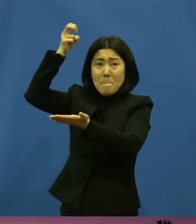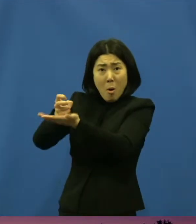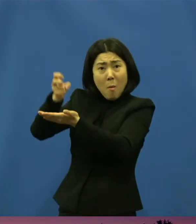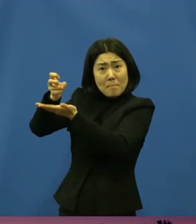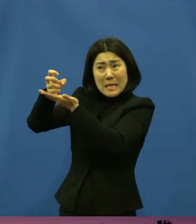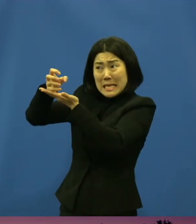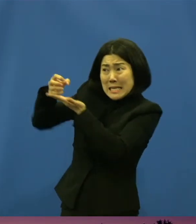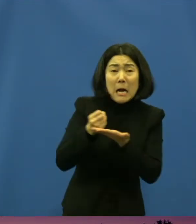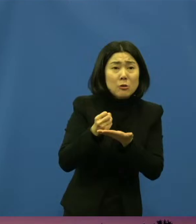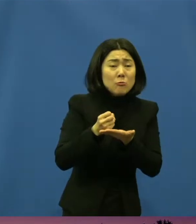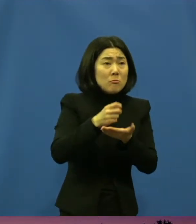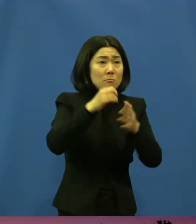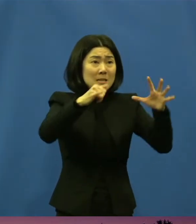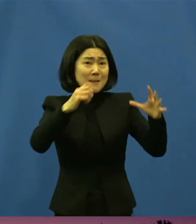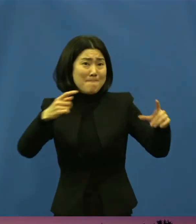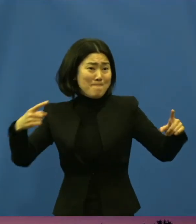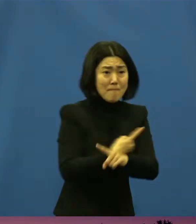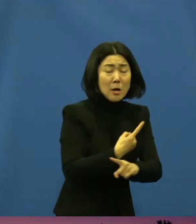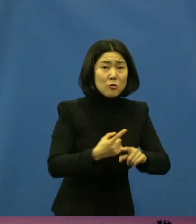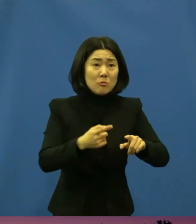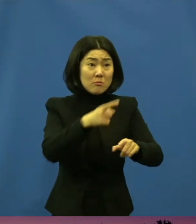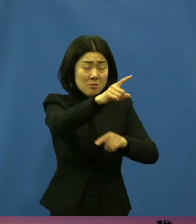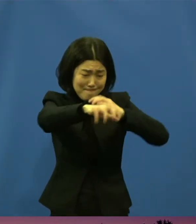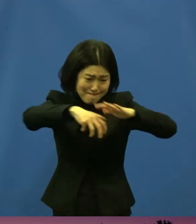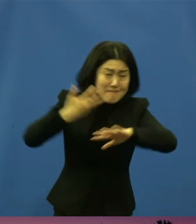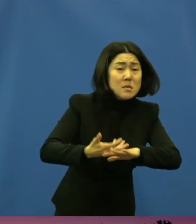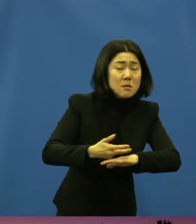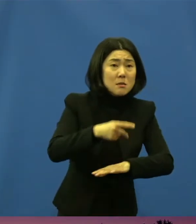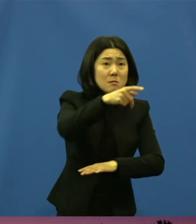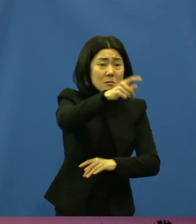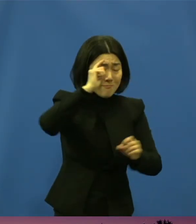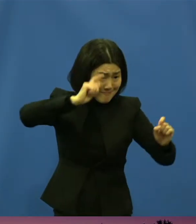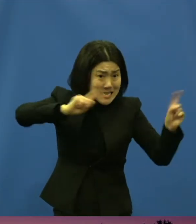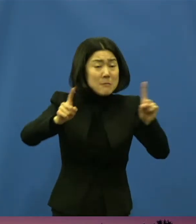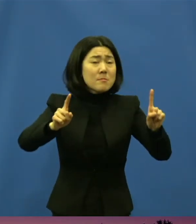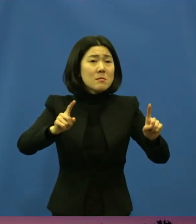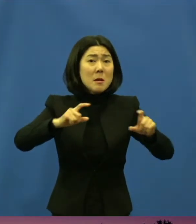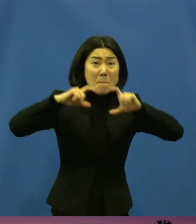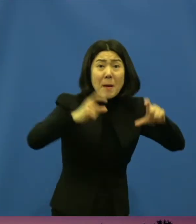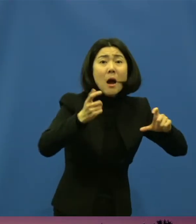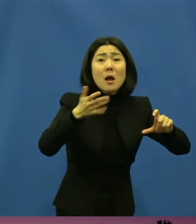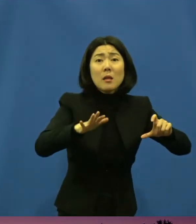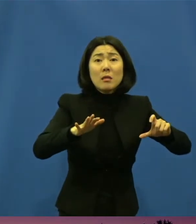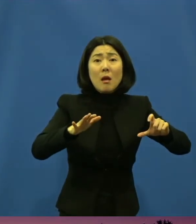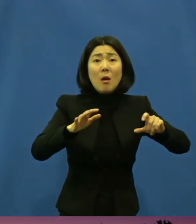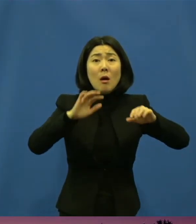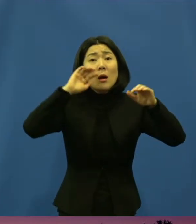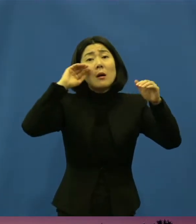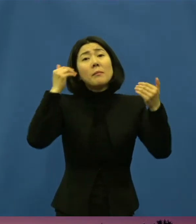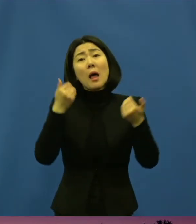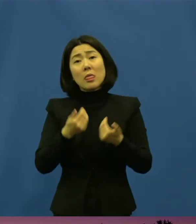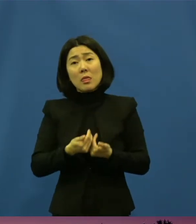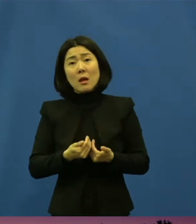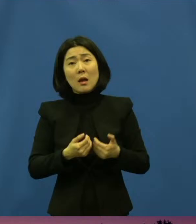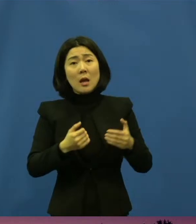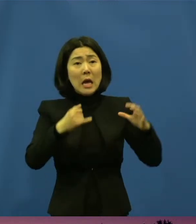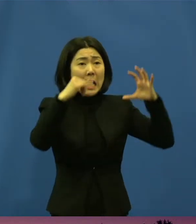우리가 세상에 영향을 주고 있느냐, 세상에 영향을 받고 있느냐. 그래서 우리는 매 순간 선택을 해야